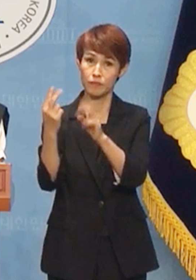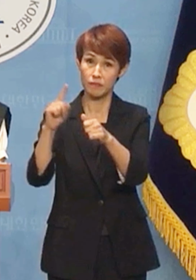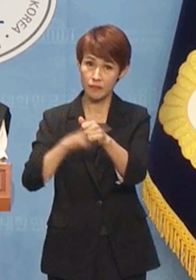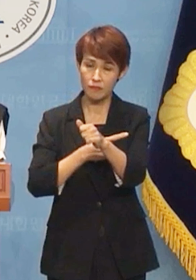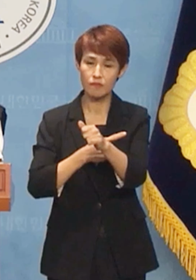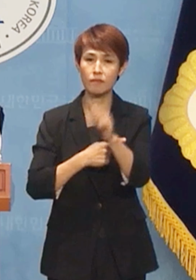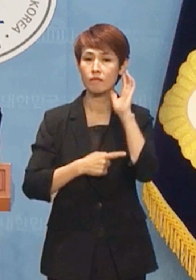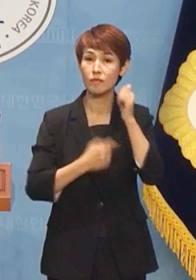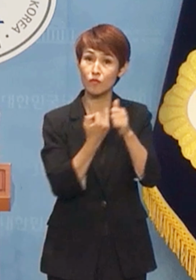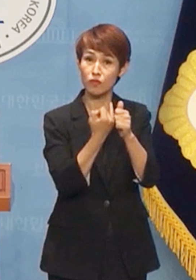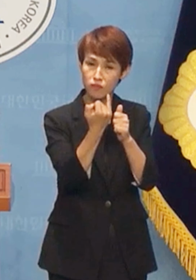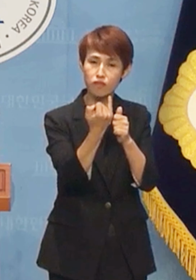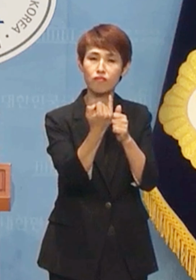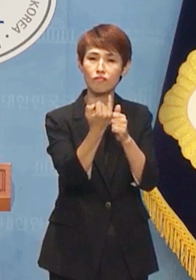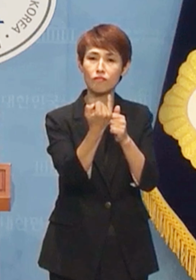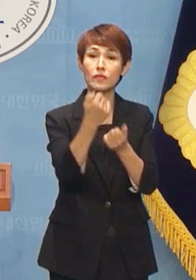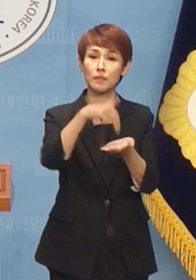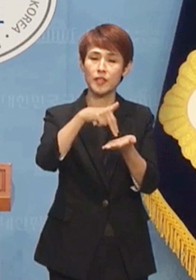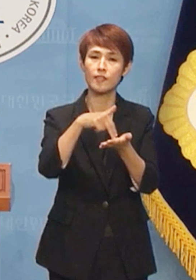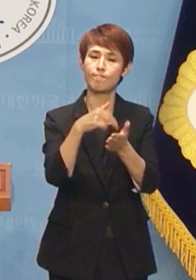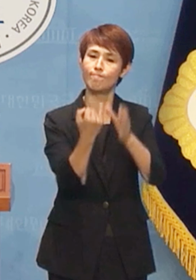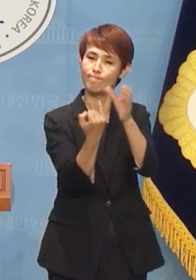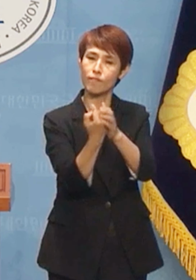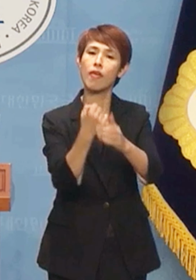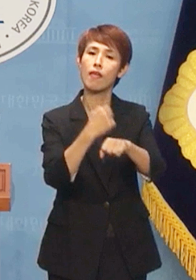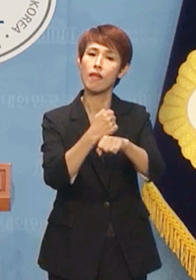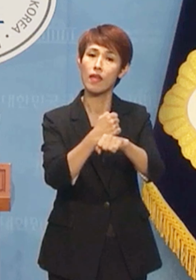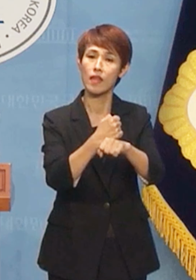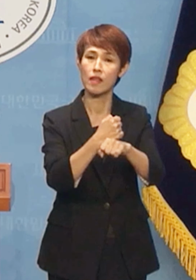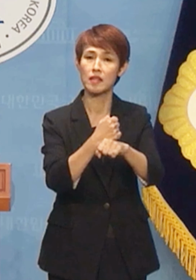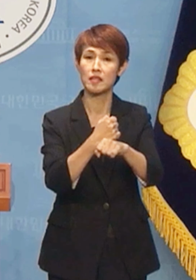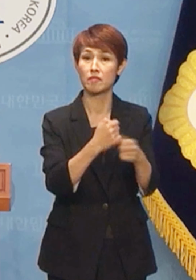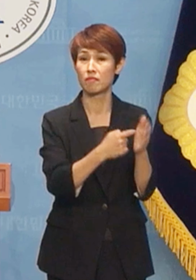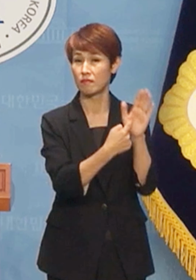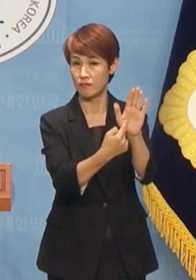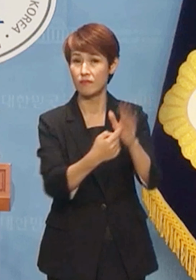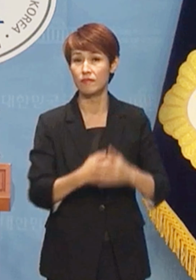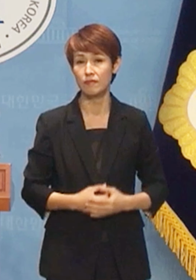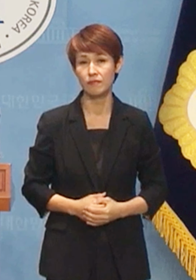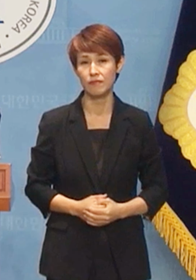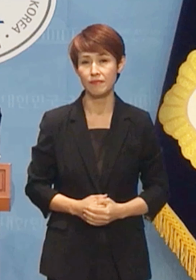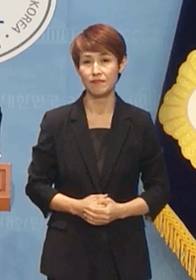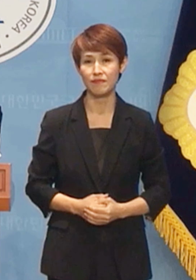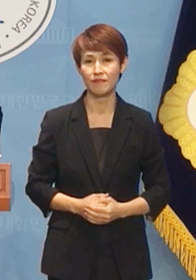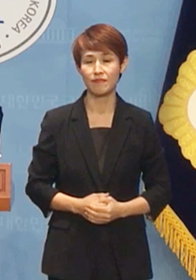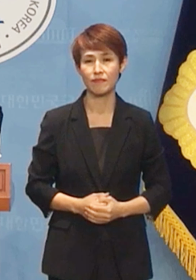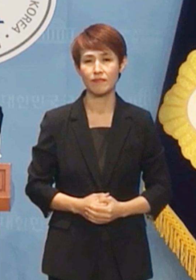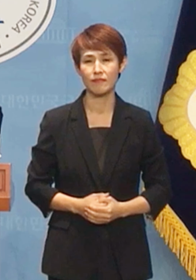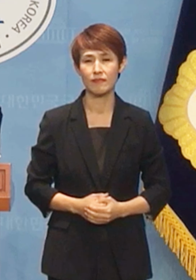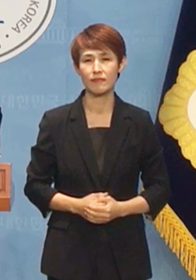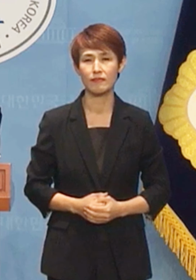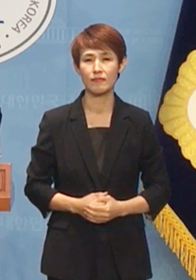여사가 정상 배우자로서 역할을 하게 될 것이라고 전했다는 언론보도도 있습니다 이제